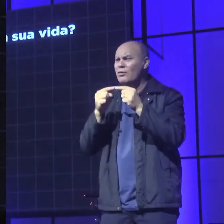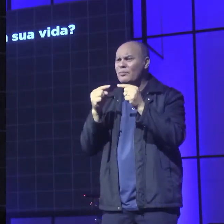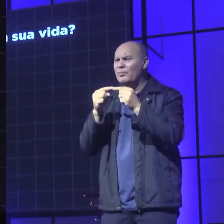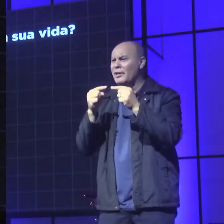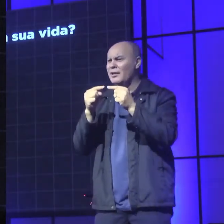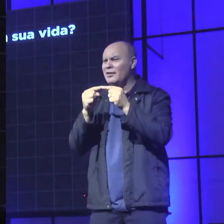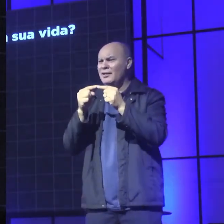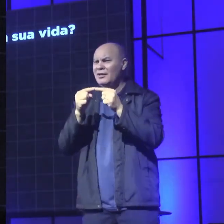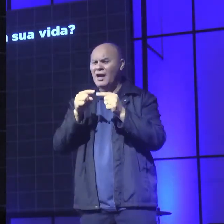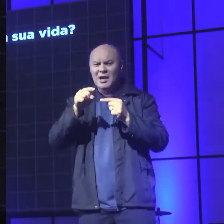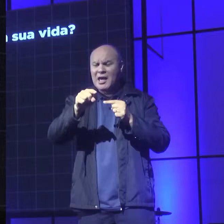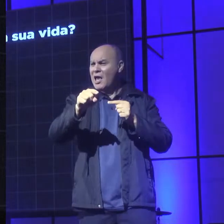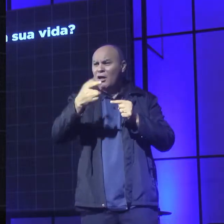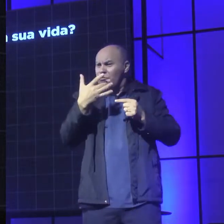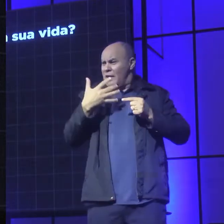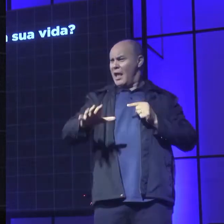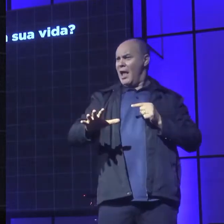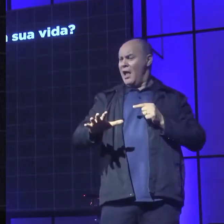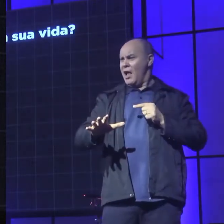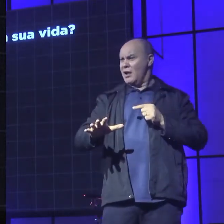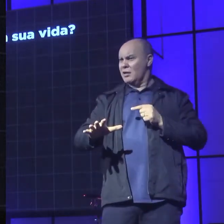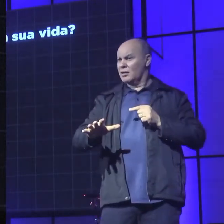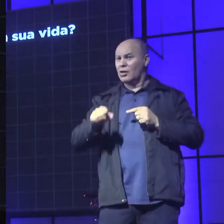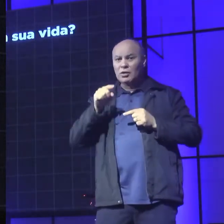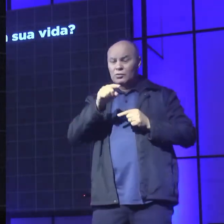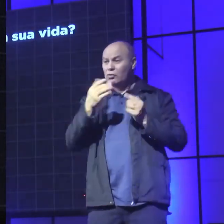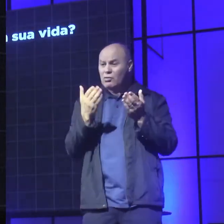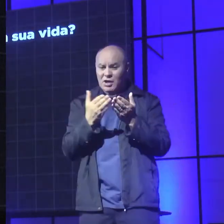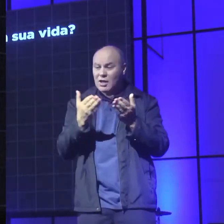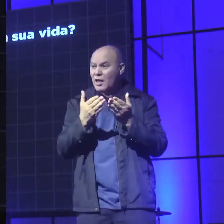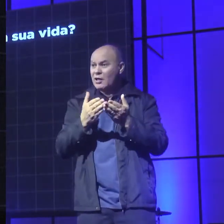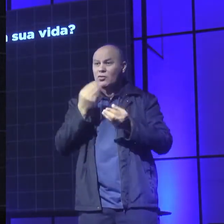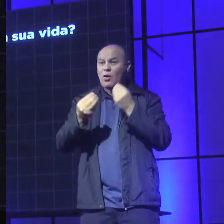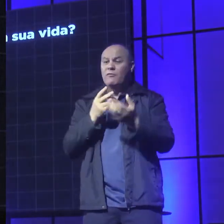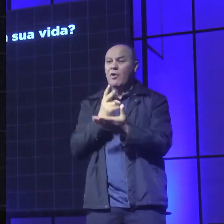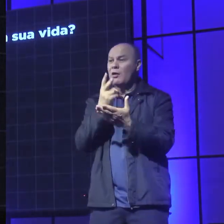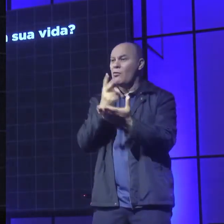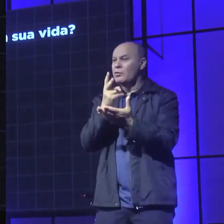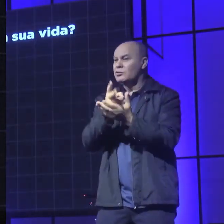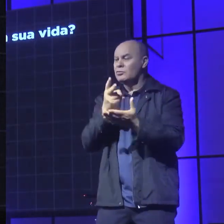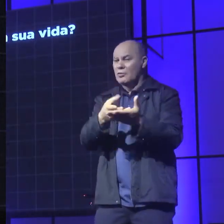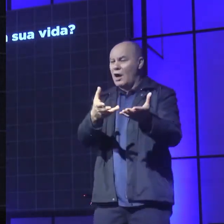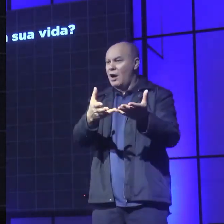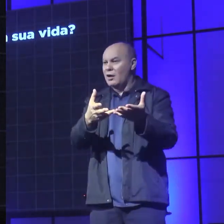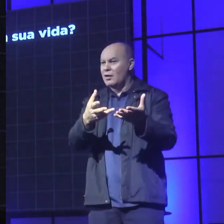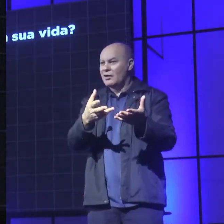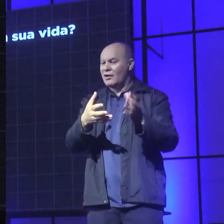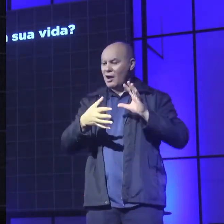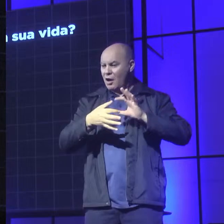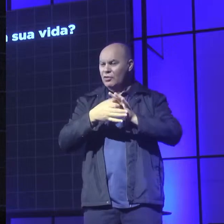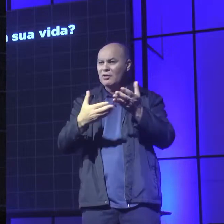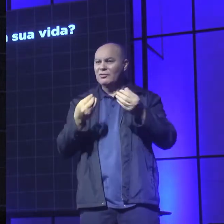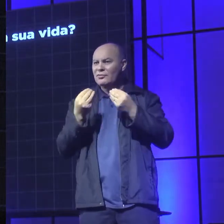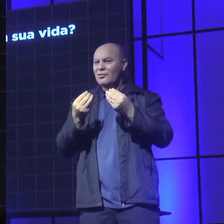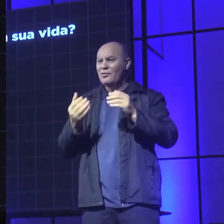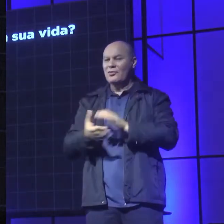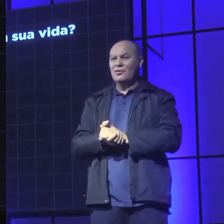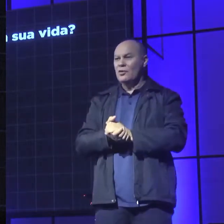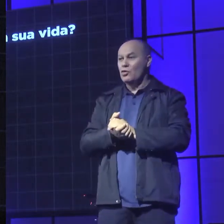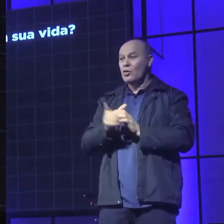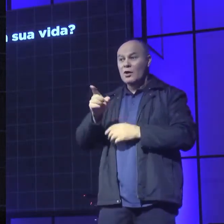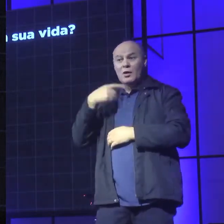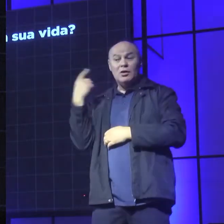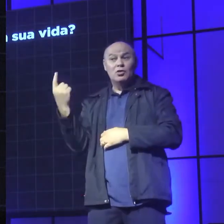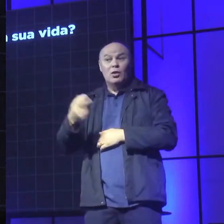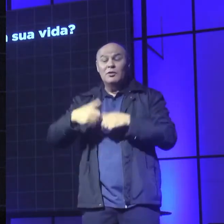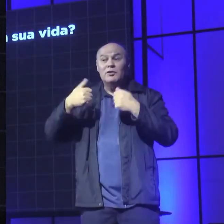as escolhas, as posições. É isso que nós entendemos. O futuro está relacionado às escolhas, os posicionamentos